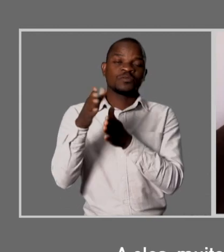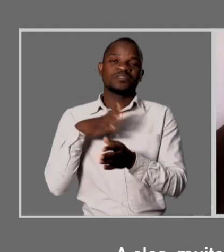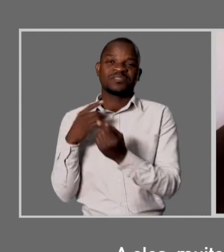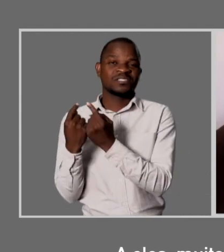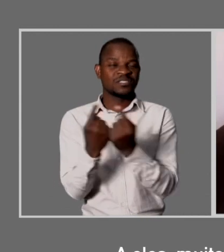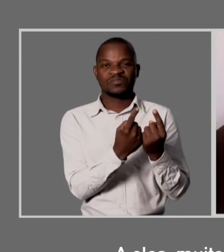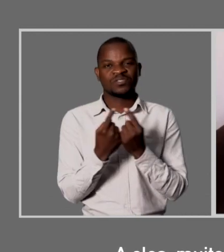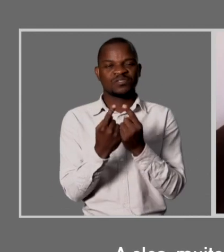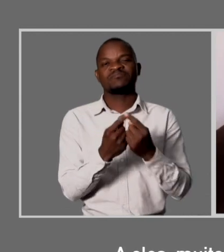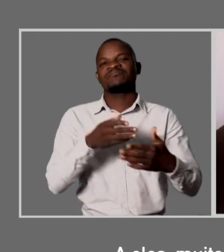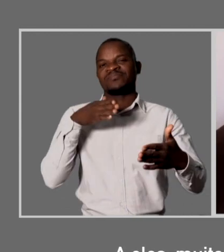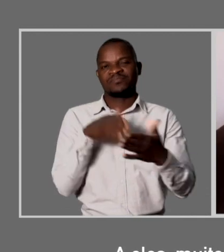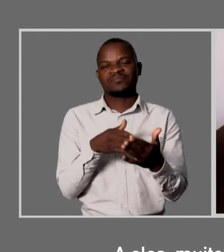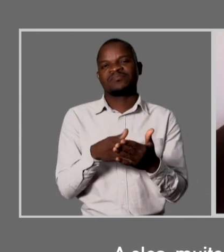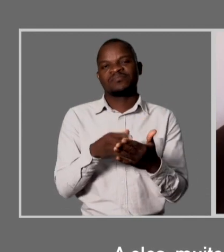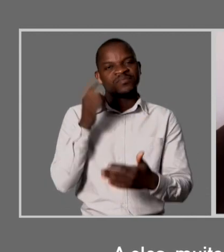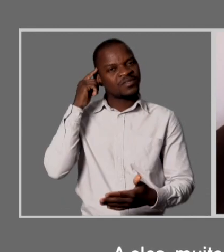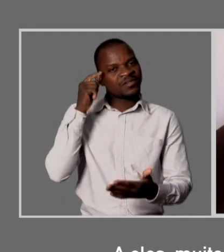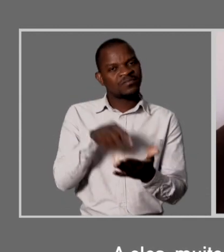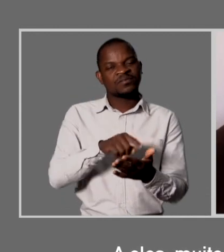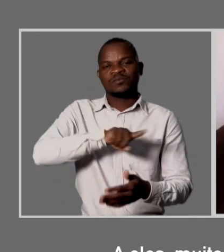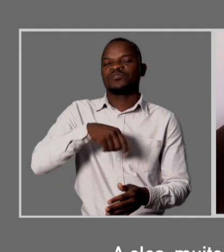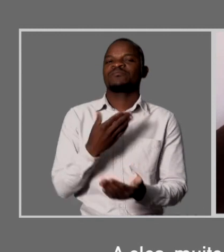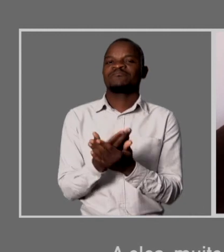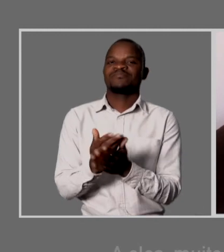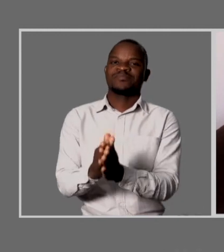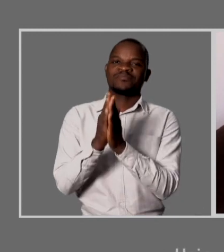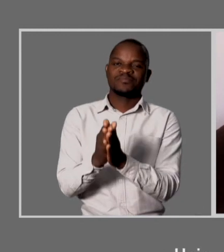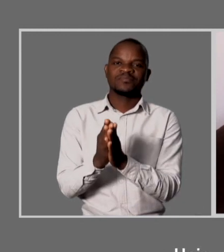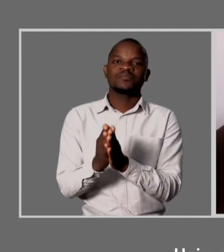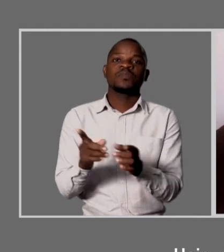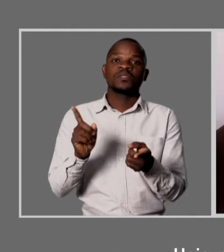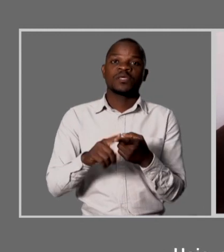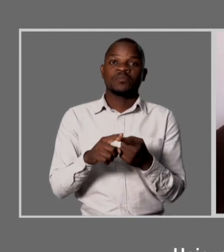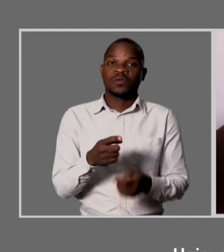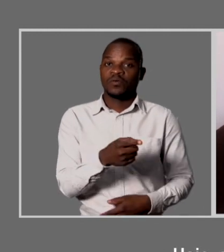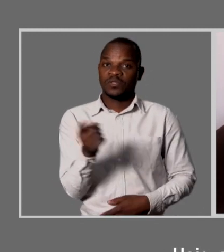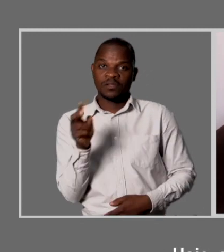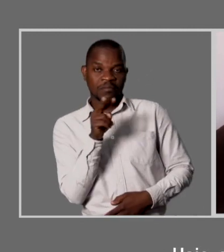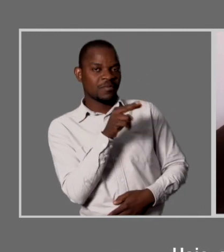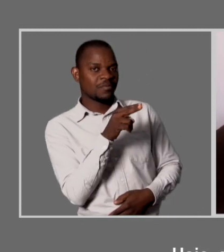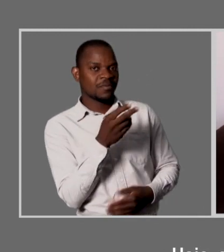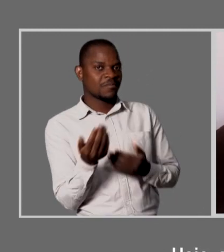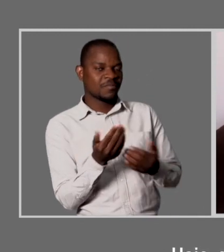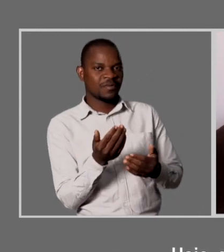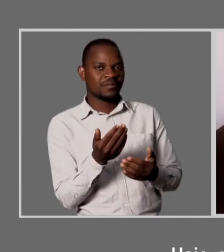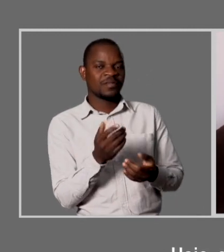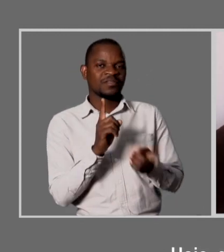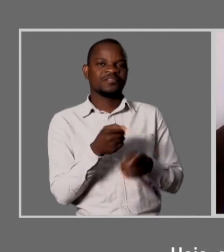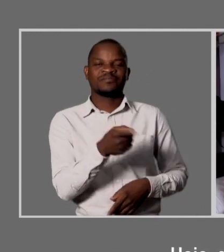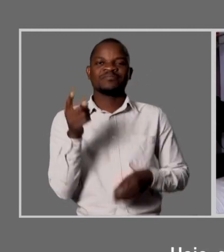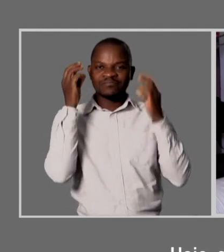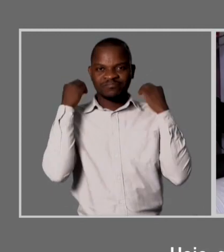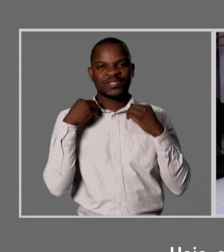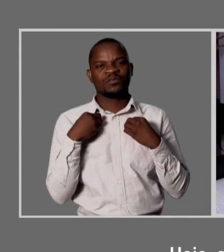pessoas que passam pela mesma situação, porque é gratificante. Eu acho que a recompensa hoje em dia quando eles veem esses